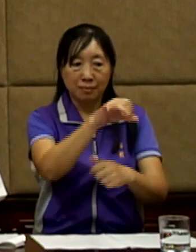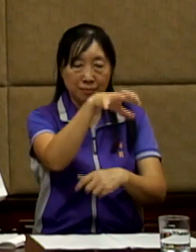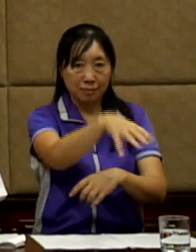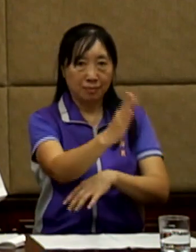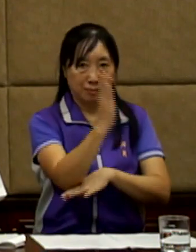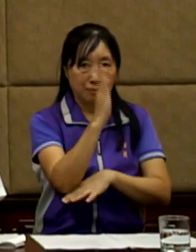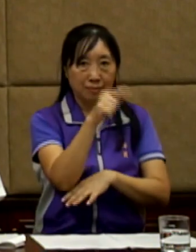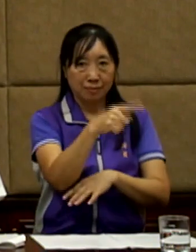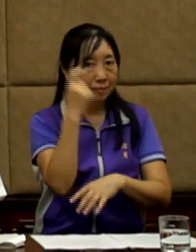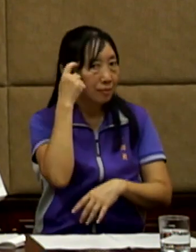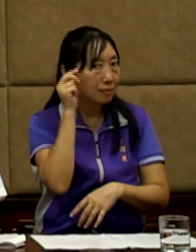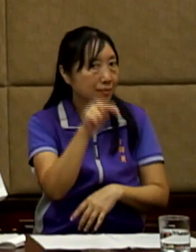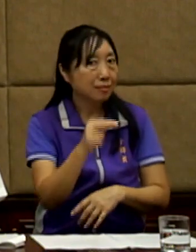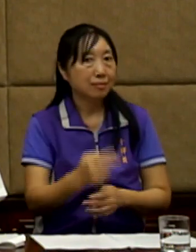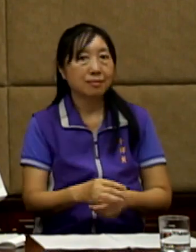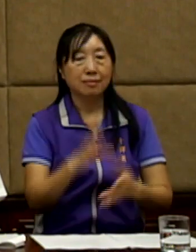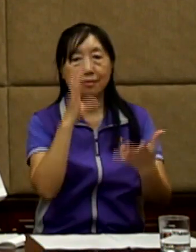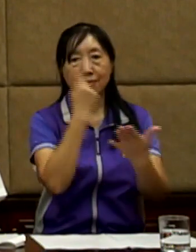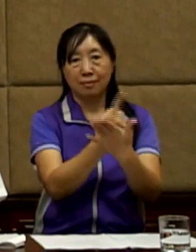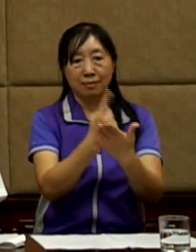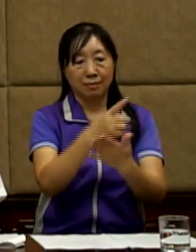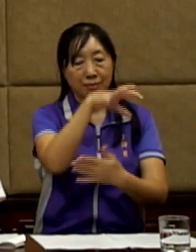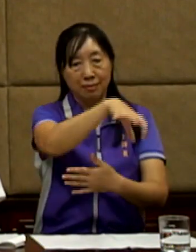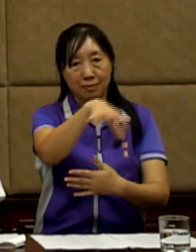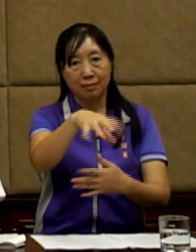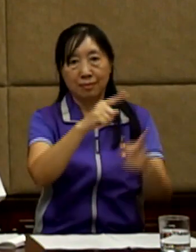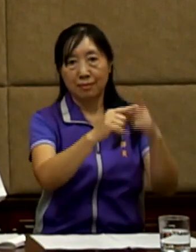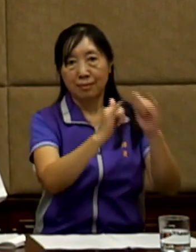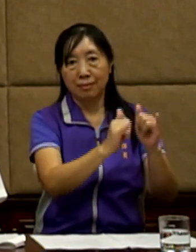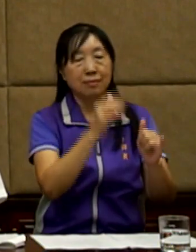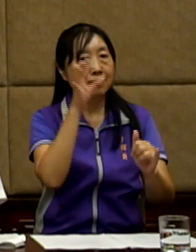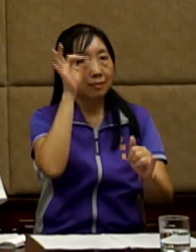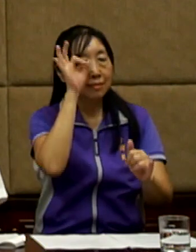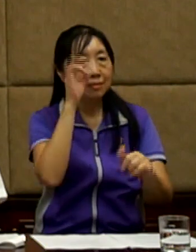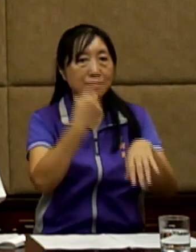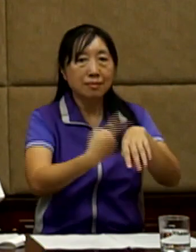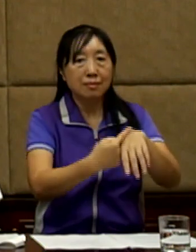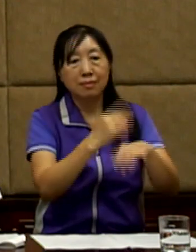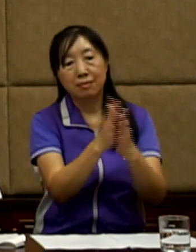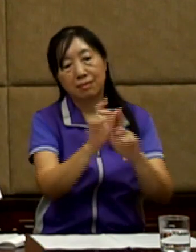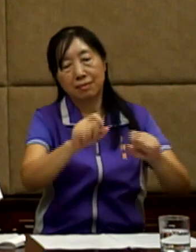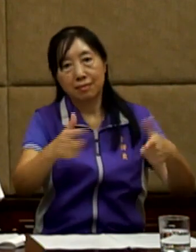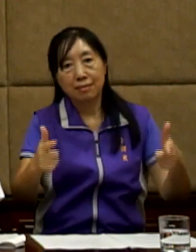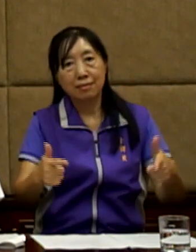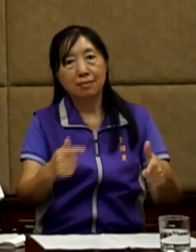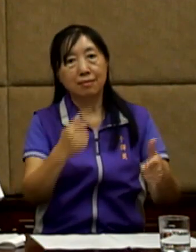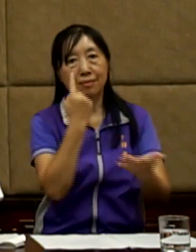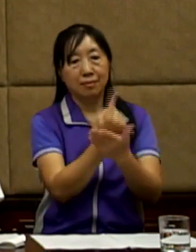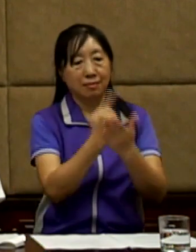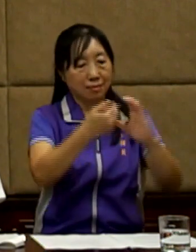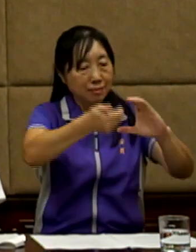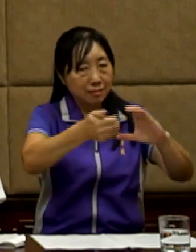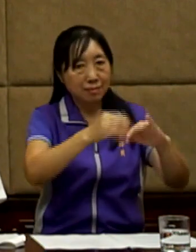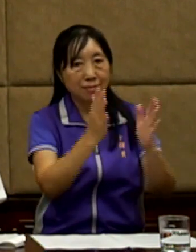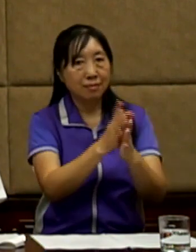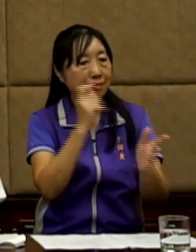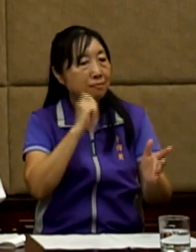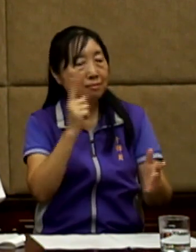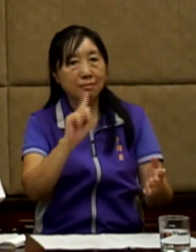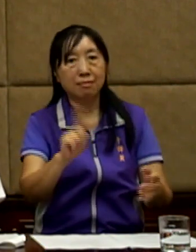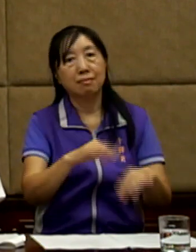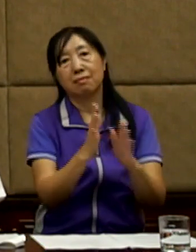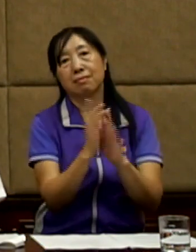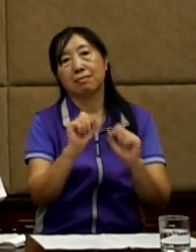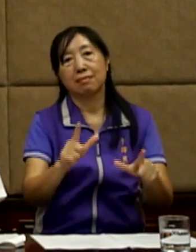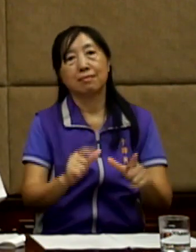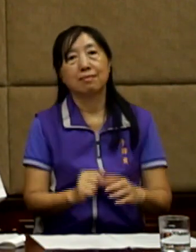每个地方它每个地方的民众他的收视习惯。他对每个 频道的那个喜好不同，所